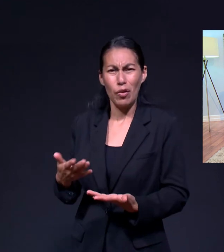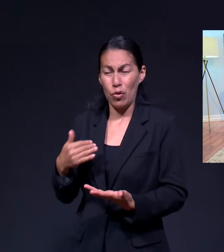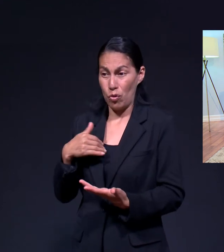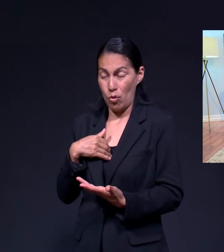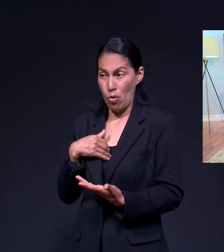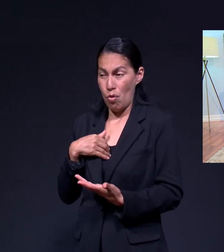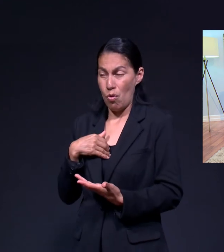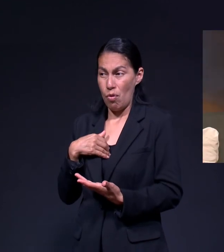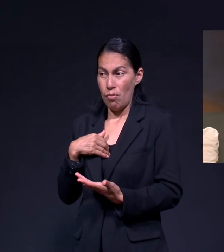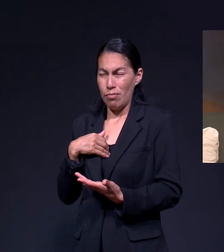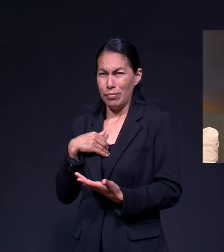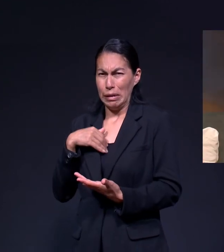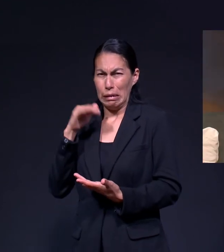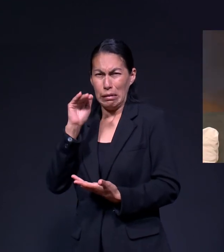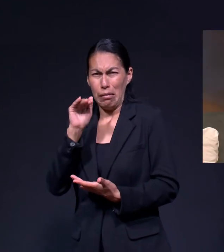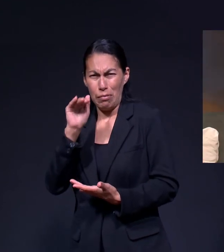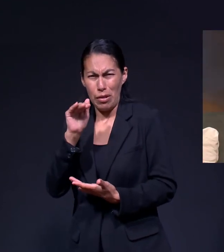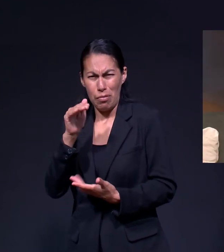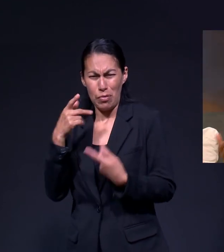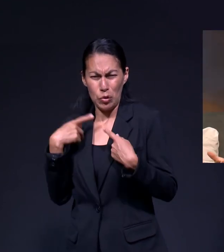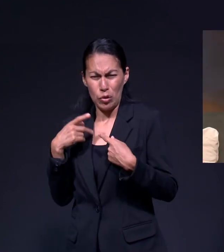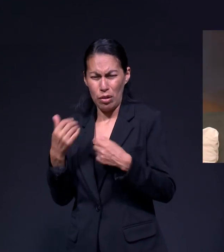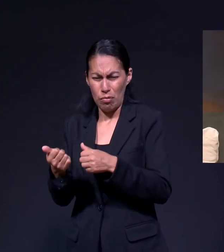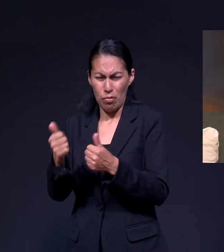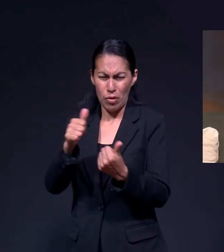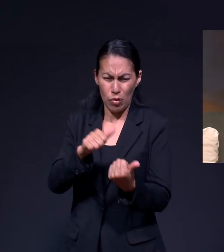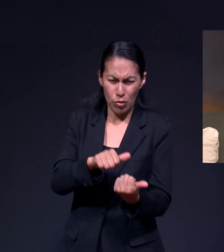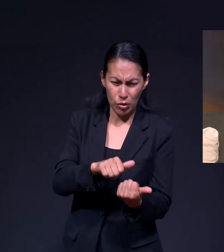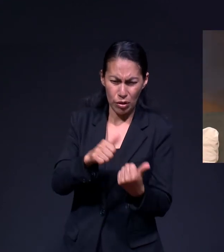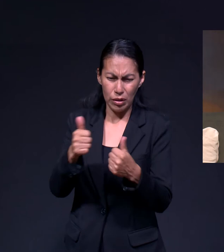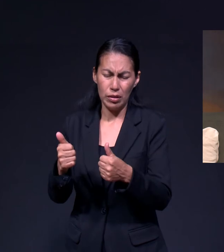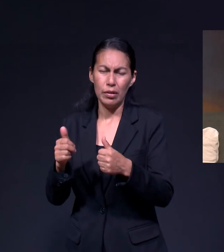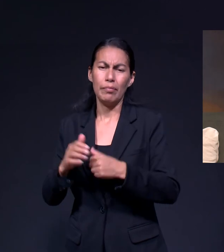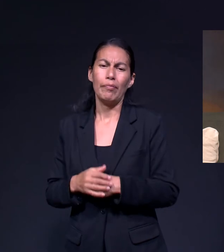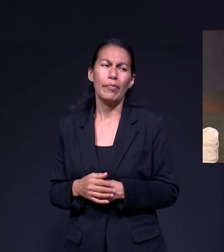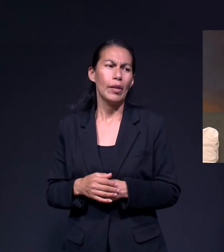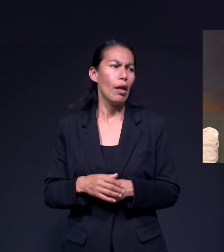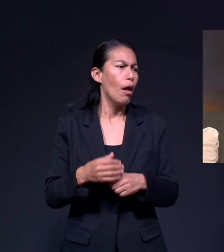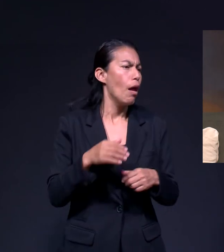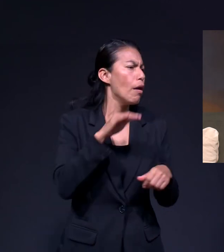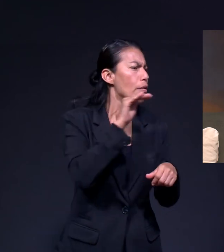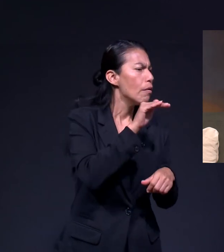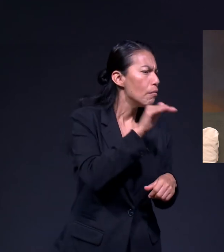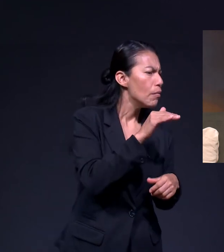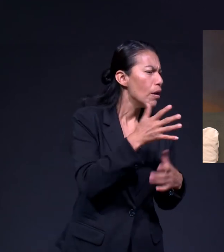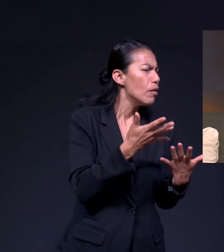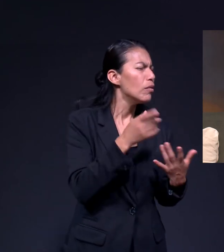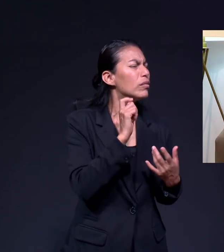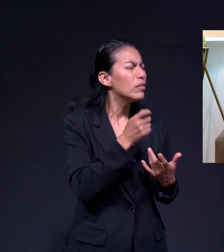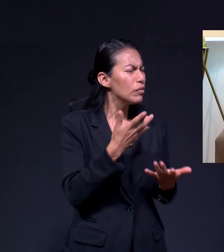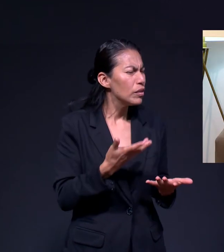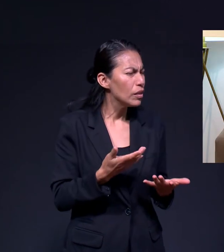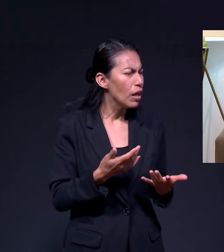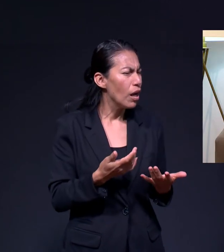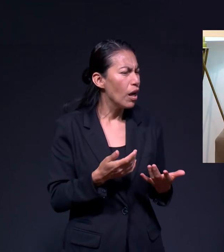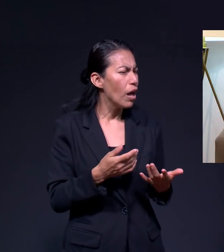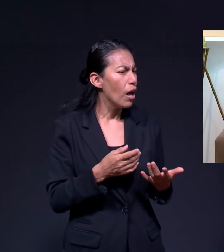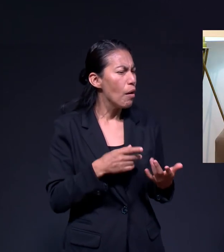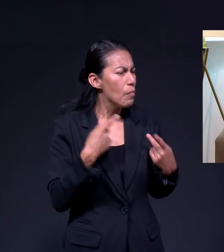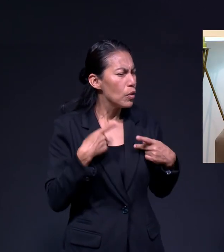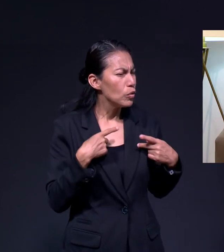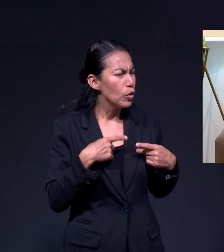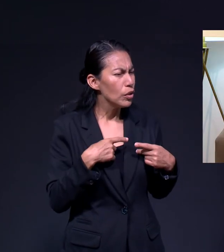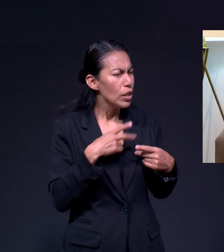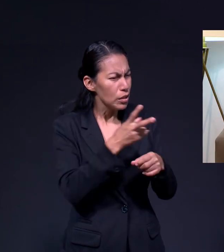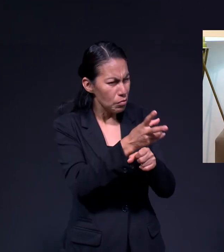semana muy bendecida yo tenía miedo de hacer el llamado yo nunca había hecho un llamado a bautizarse jamás sea el llamado es la invitación